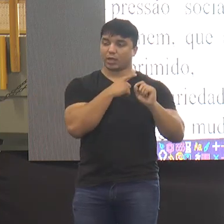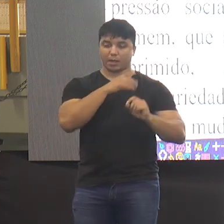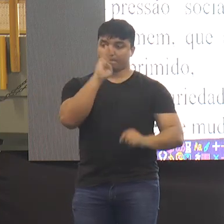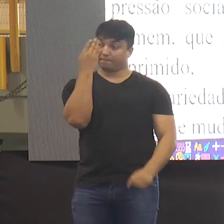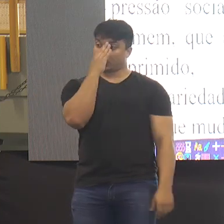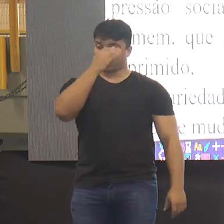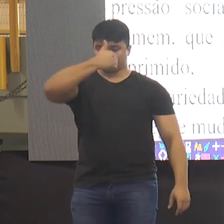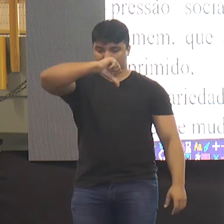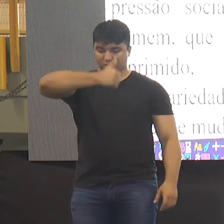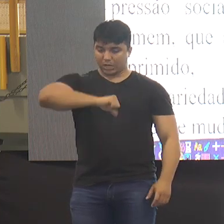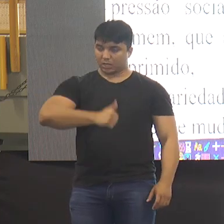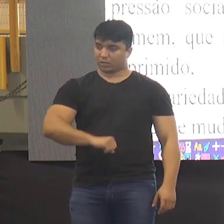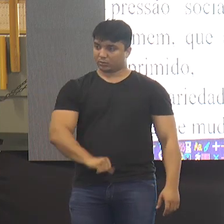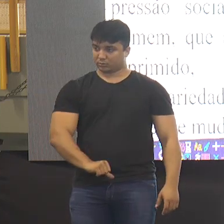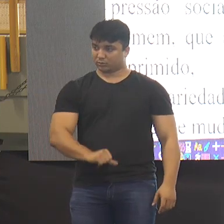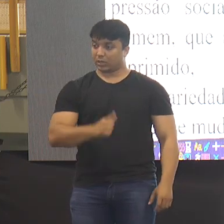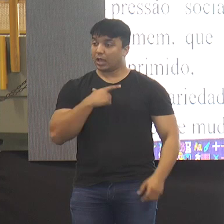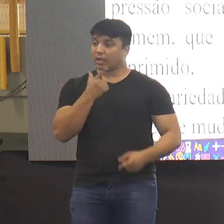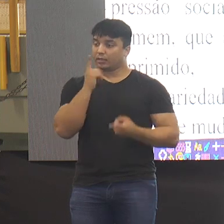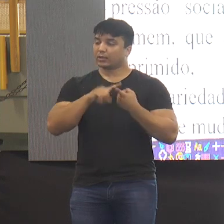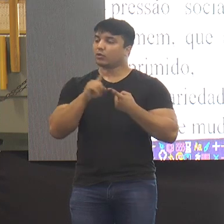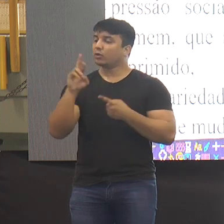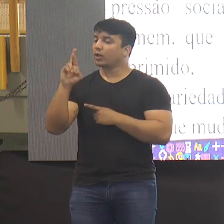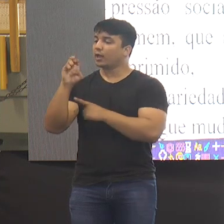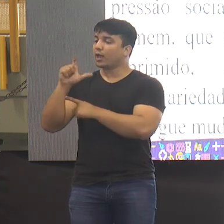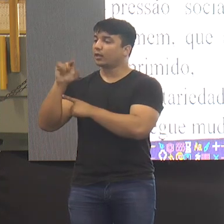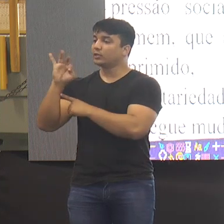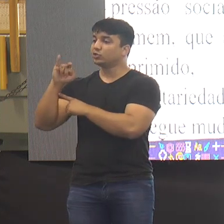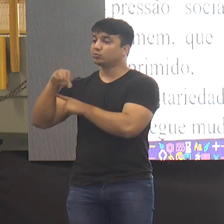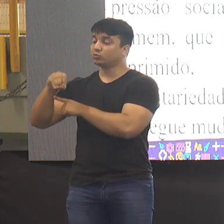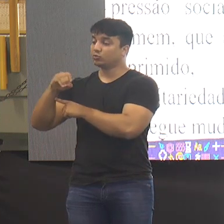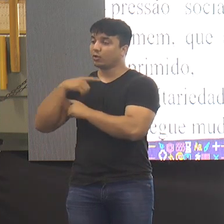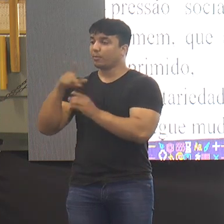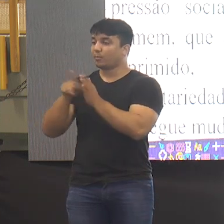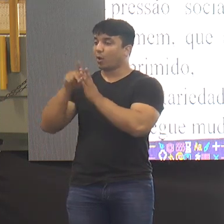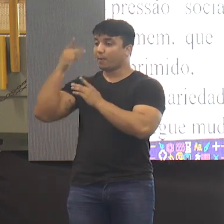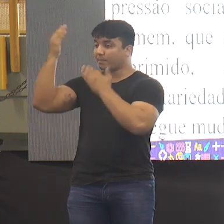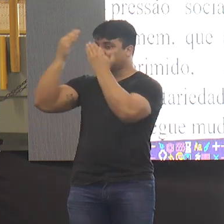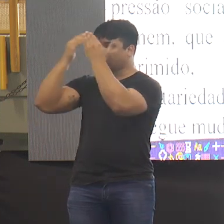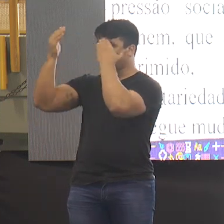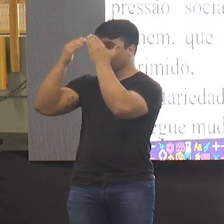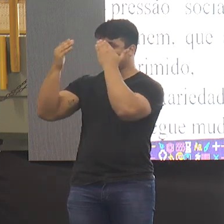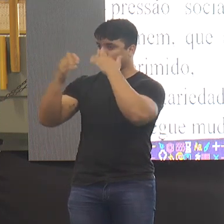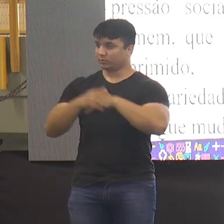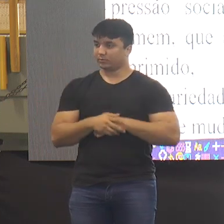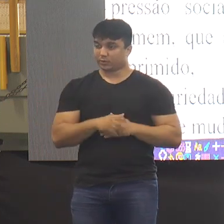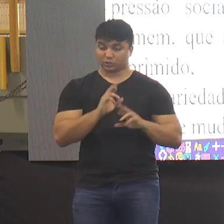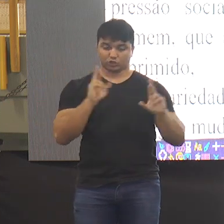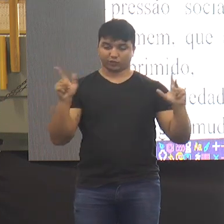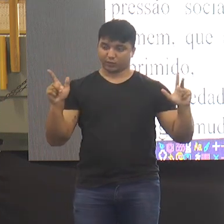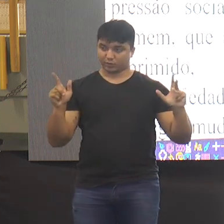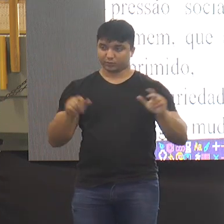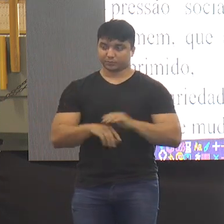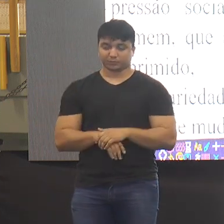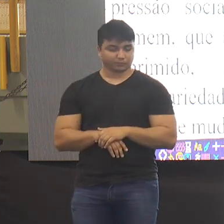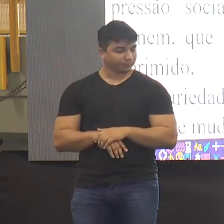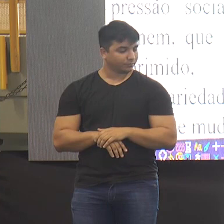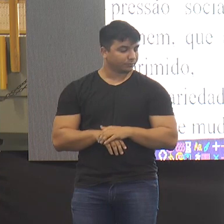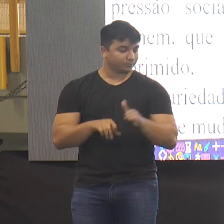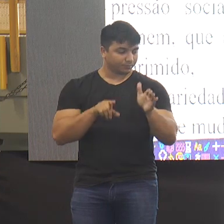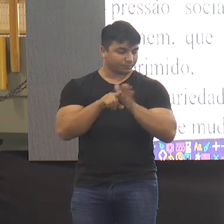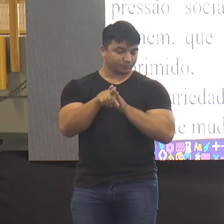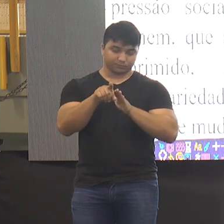homem. O realismo prefere fazer uma análise psicológica do homem. Certo? Vamos ver a